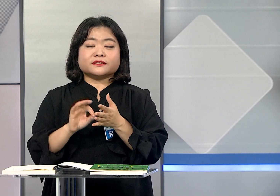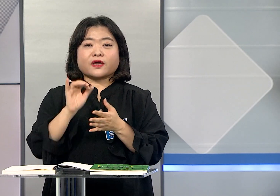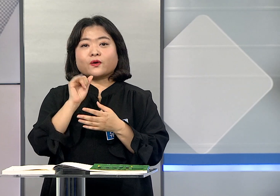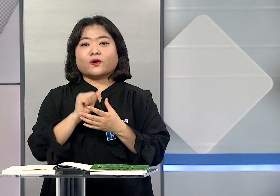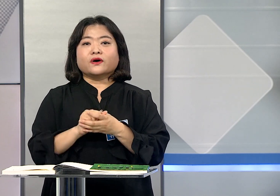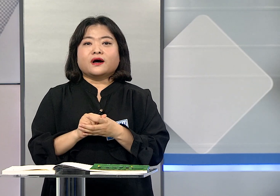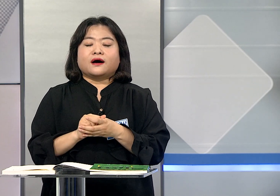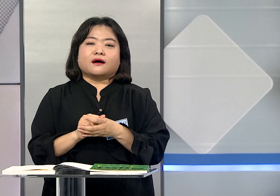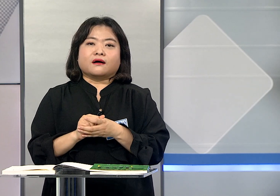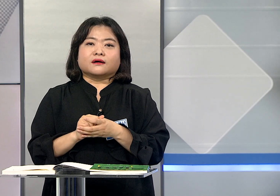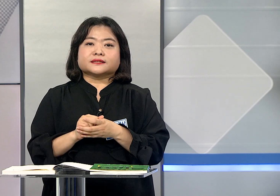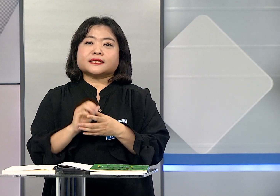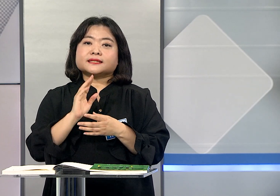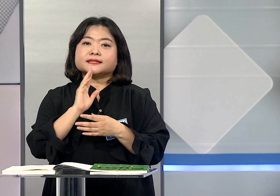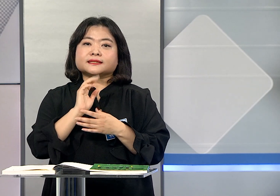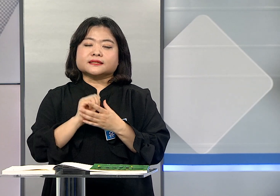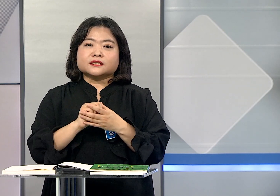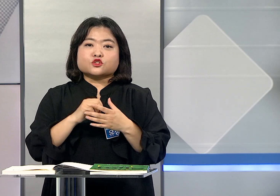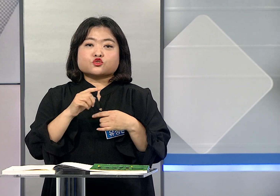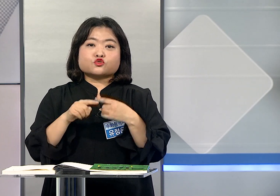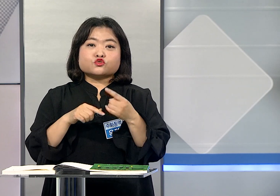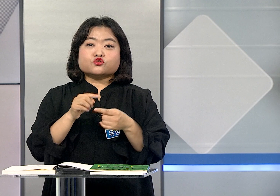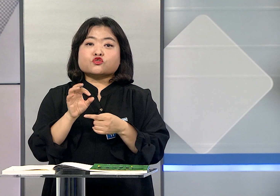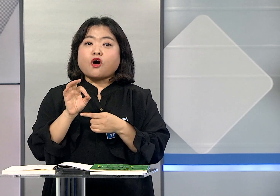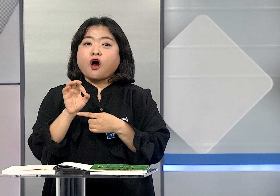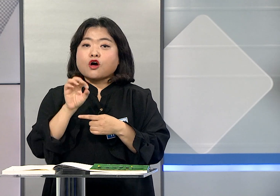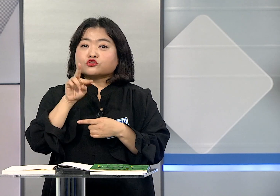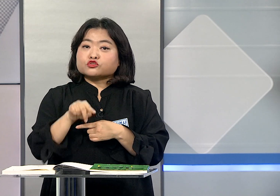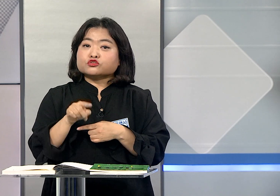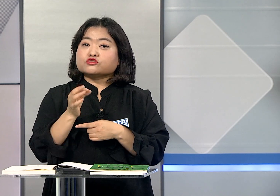쓰고 있는데요. 사실